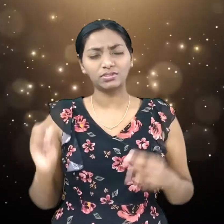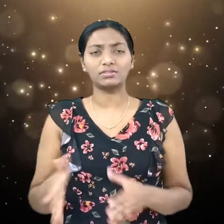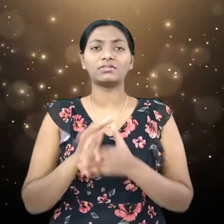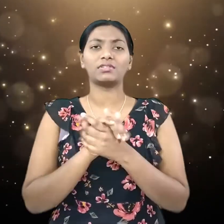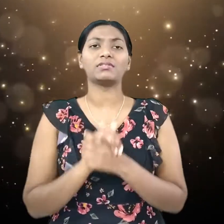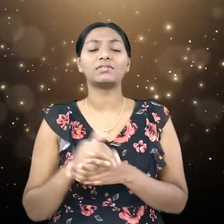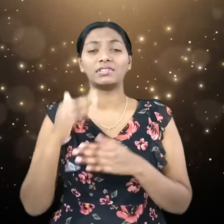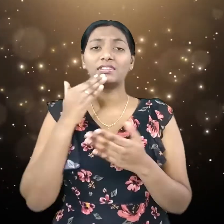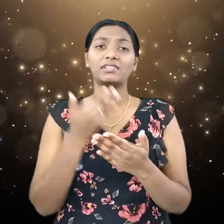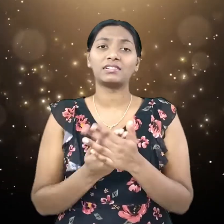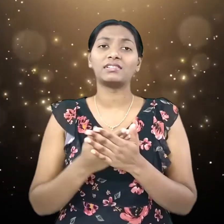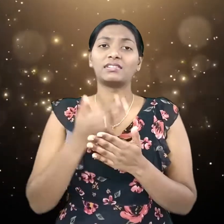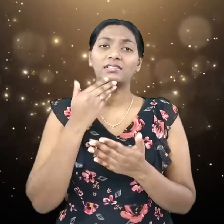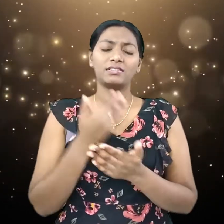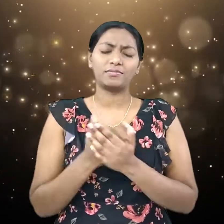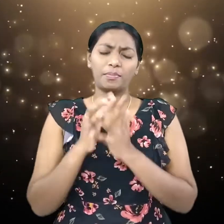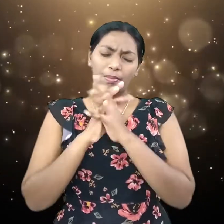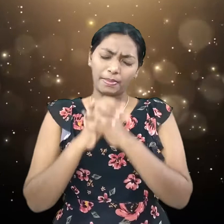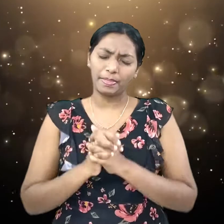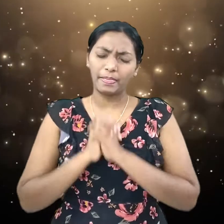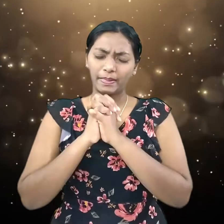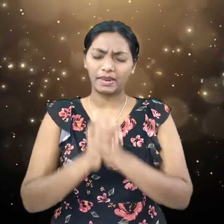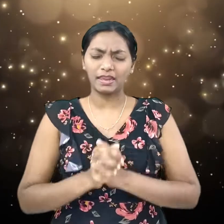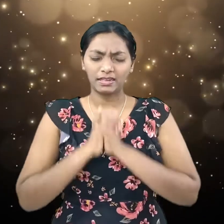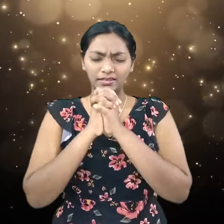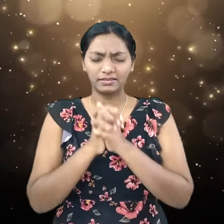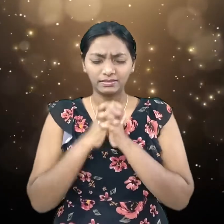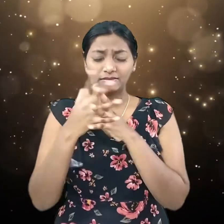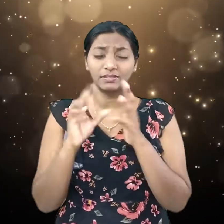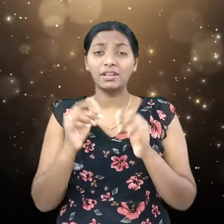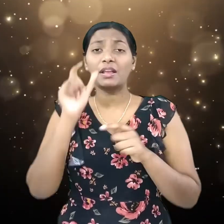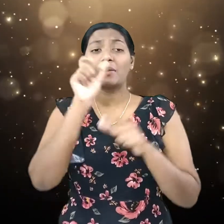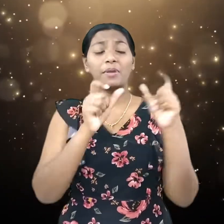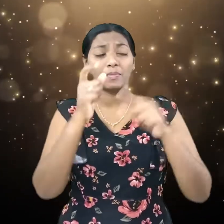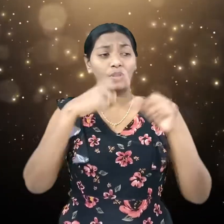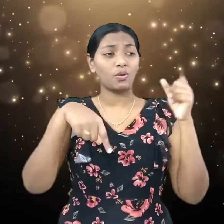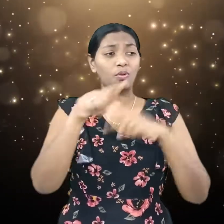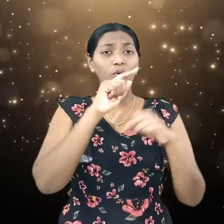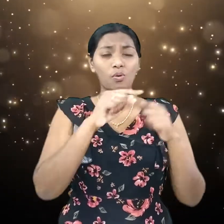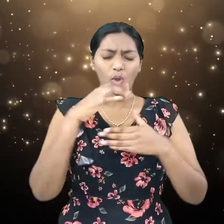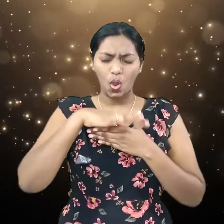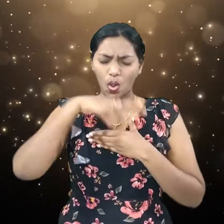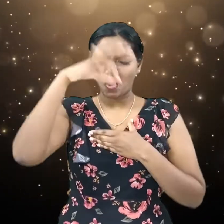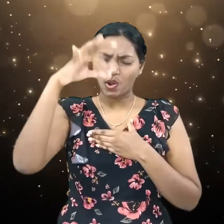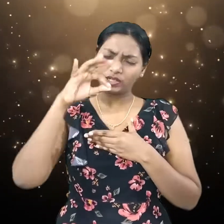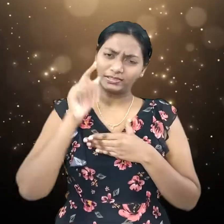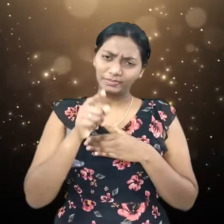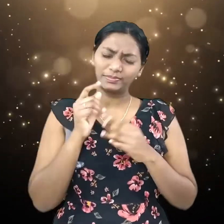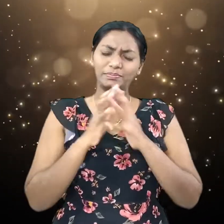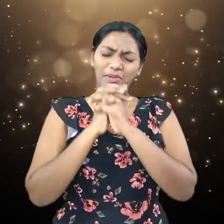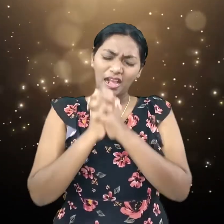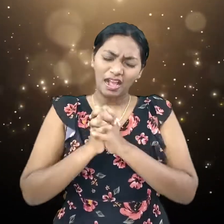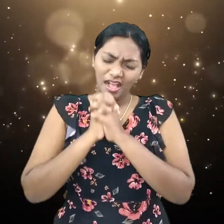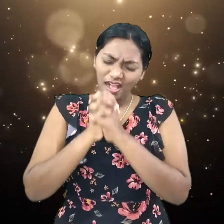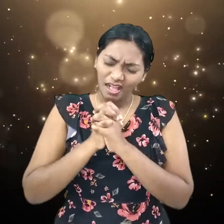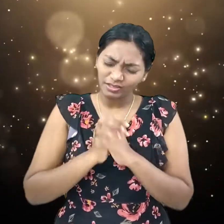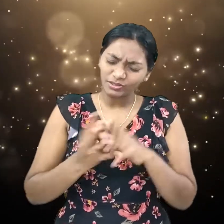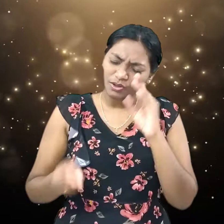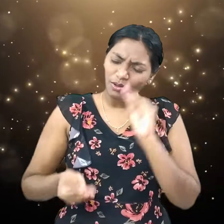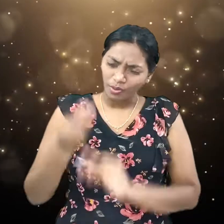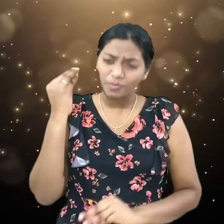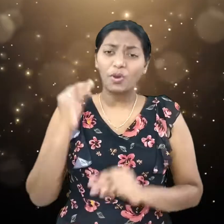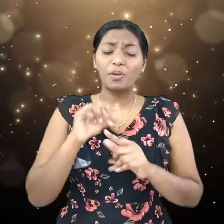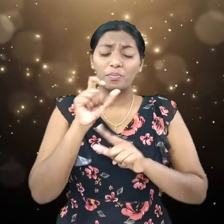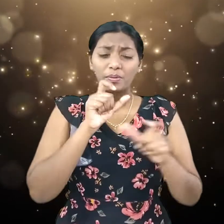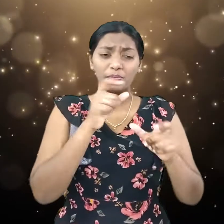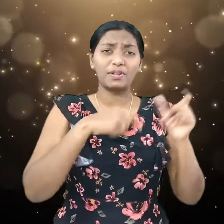आ जका अस ओम राम। प्रार्थना करेंगे आत्मा में जुझाय रूप से ली जका बा जहों द्रक ए ई